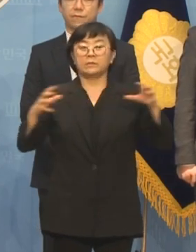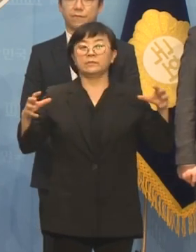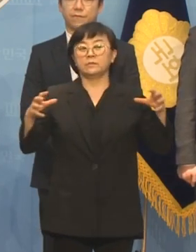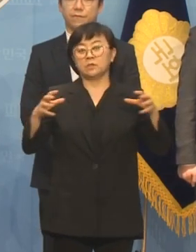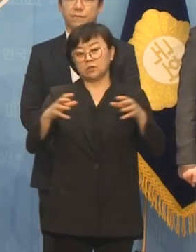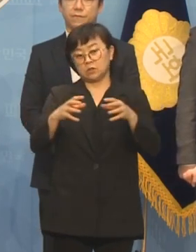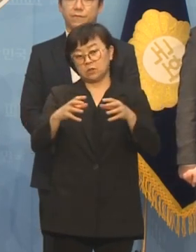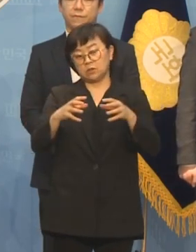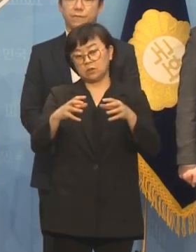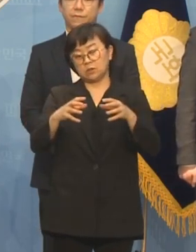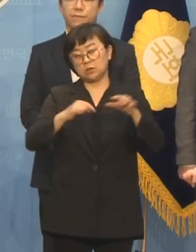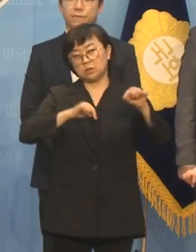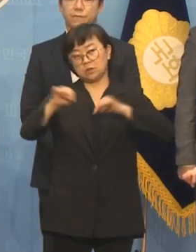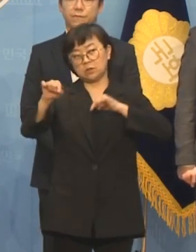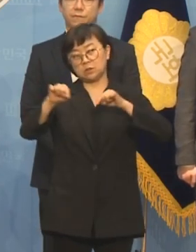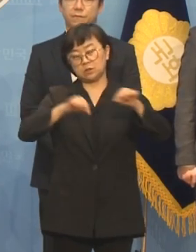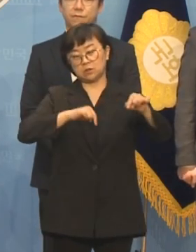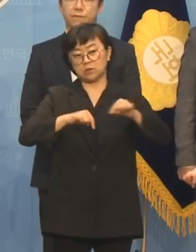것입니다.